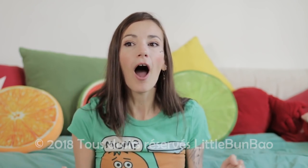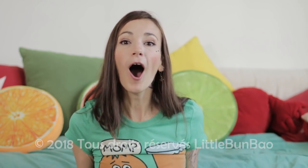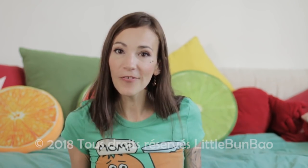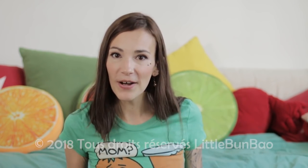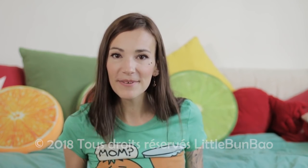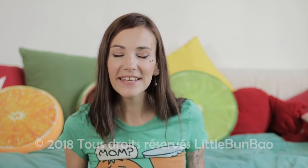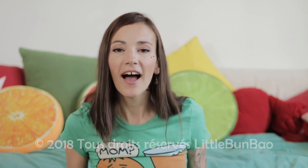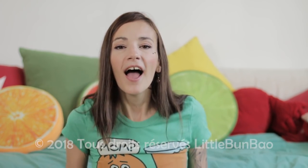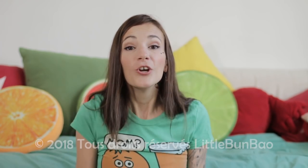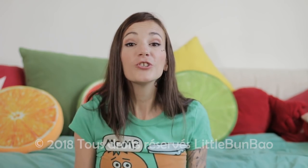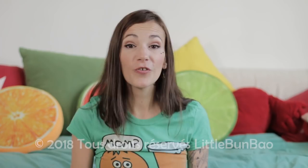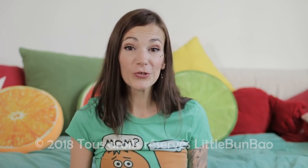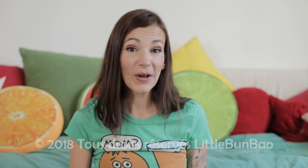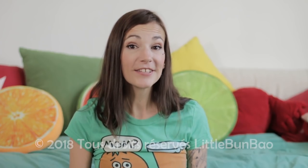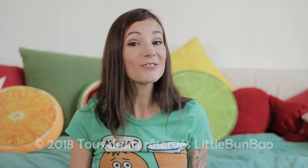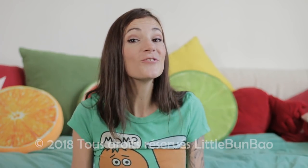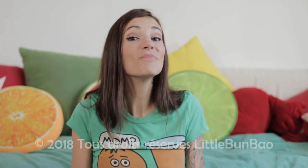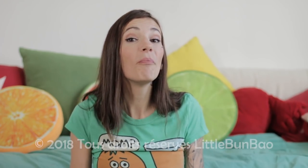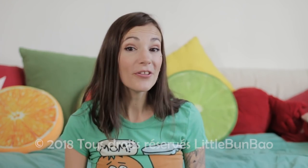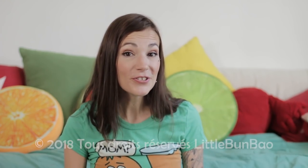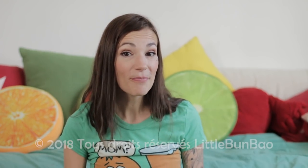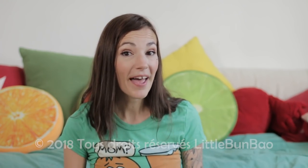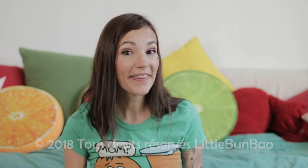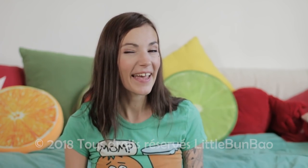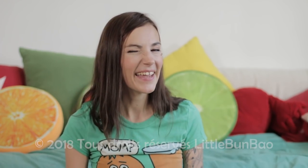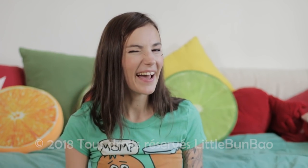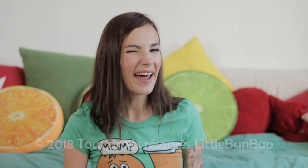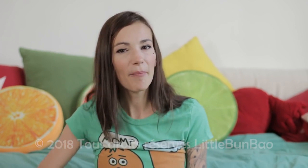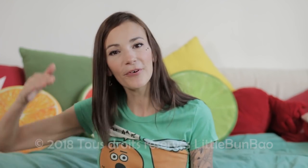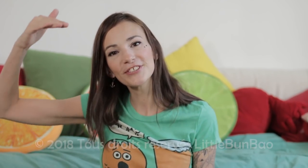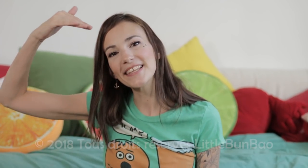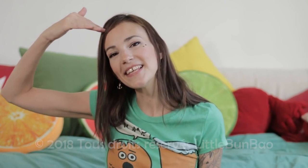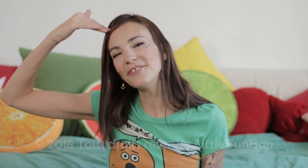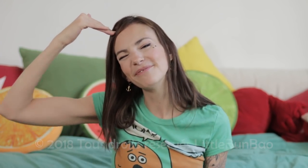en famille. Je vous souhaite une bonne semaine et à la prochaine. Salut!